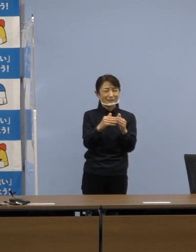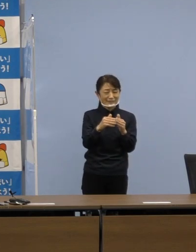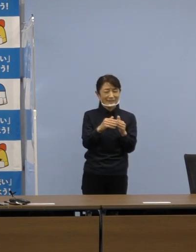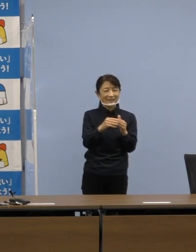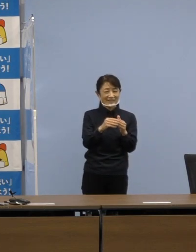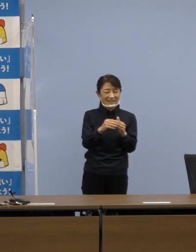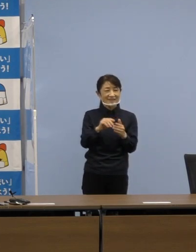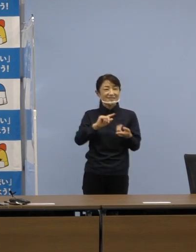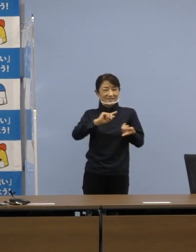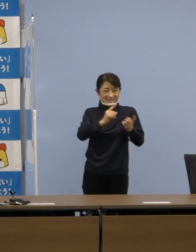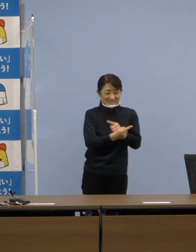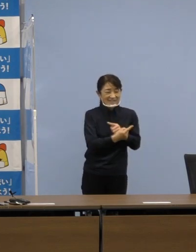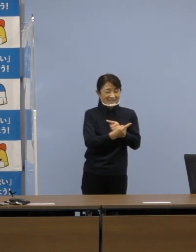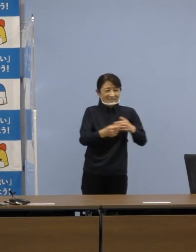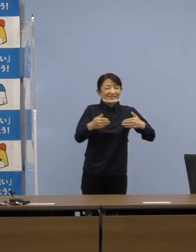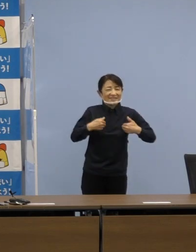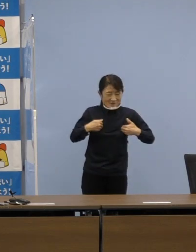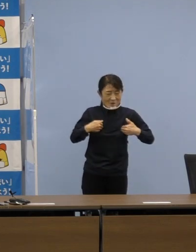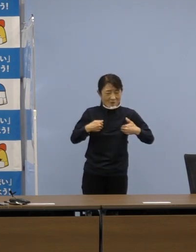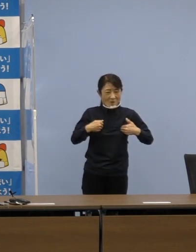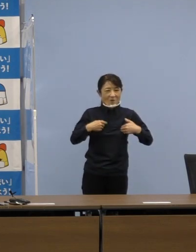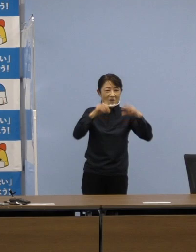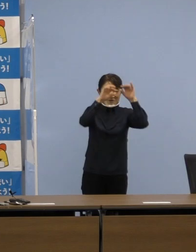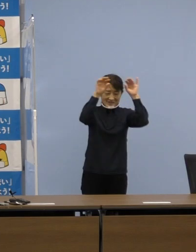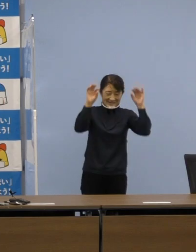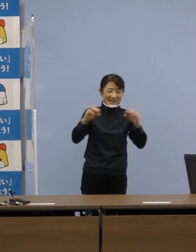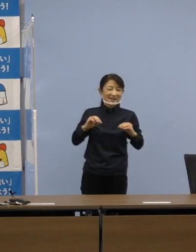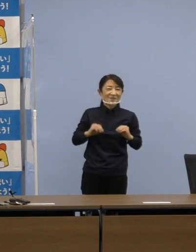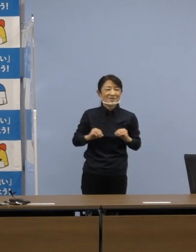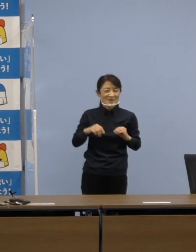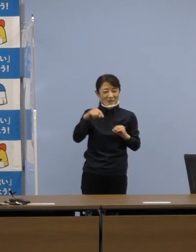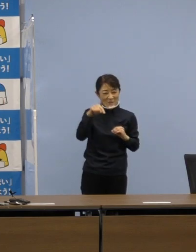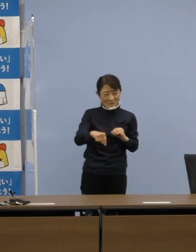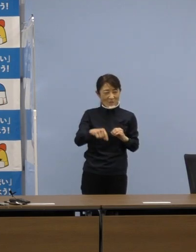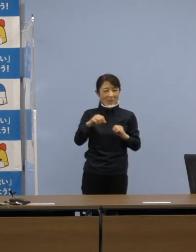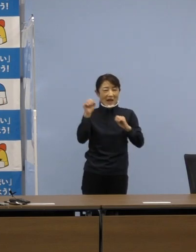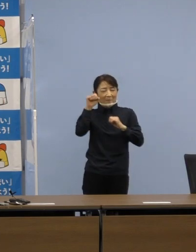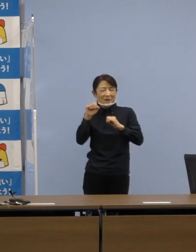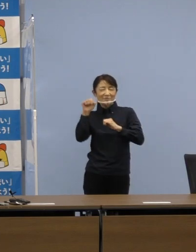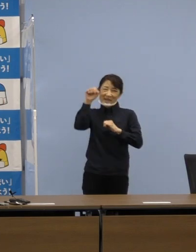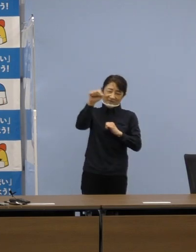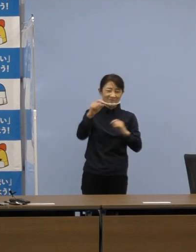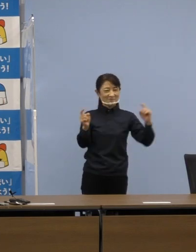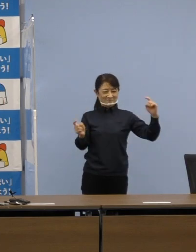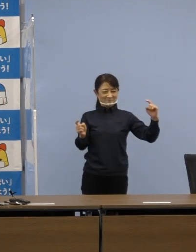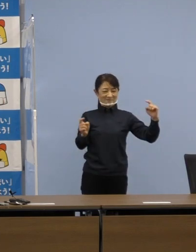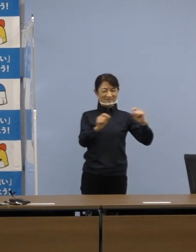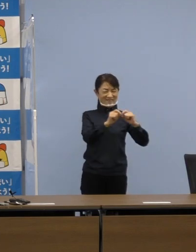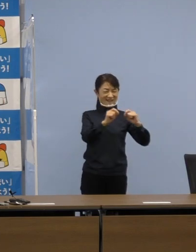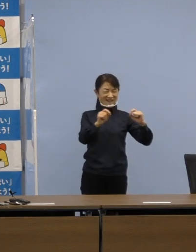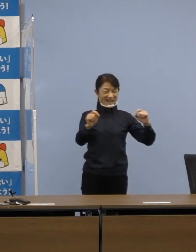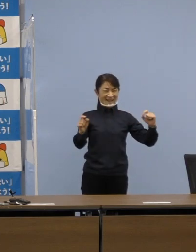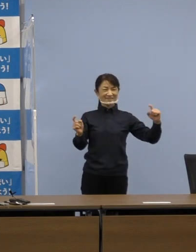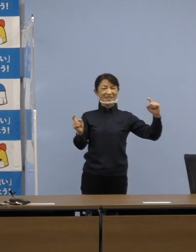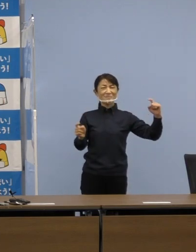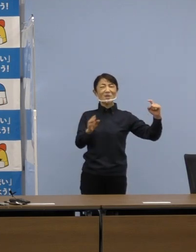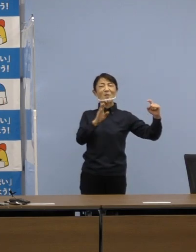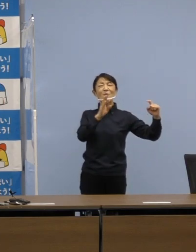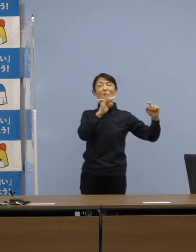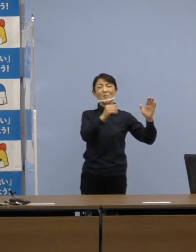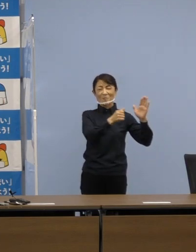スマイルキラリココ頑張るニャン、すみません、ちゃんと言えてるかどうか分かりませんけどそういう長い名前にさせ